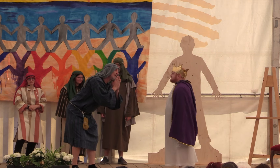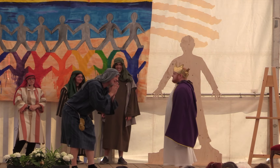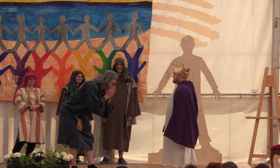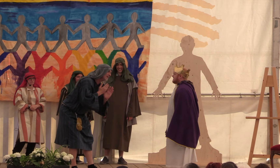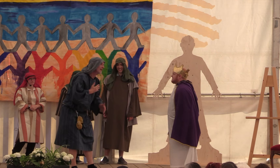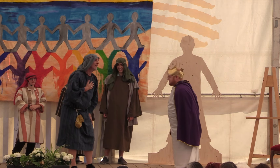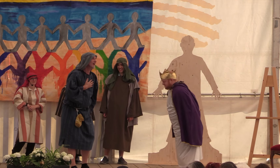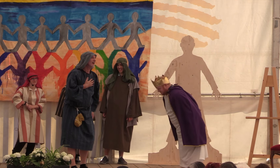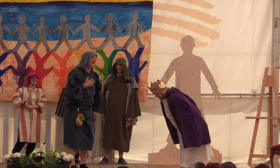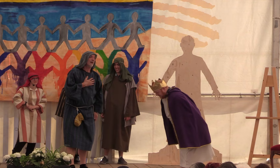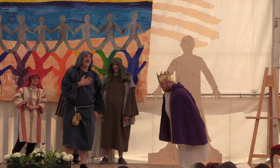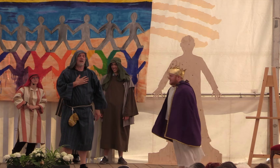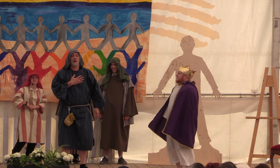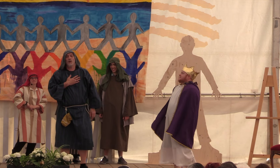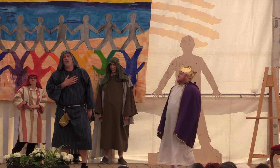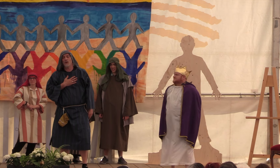Vielen Dank.